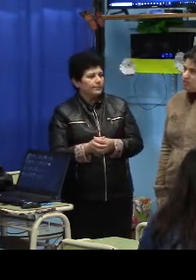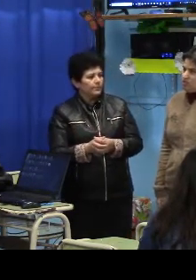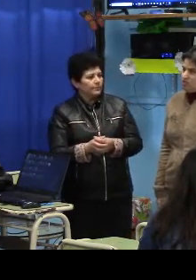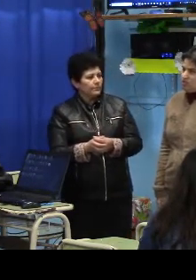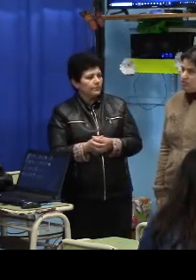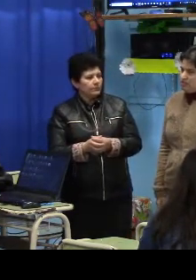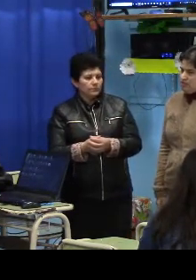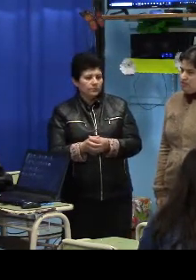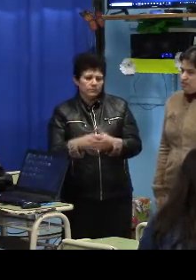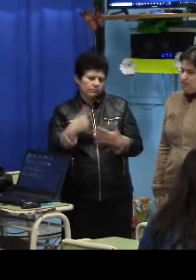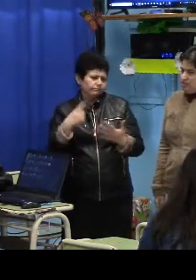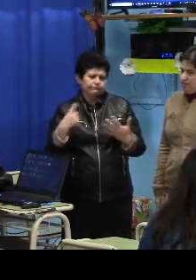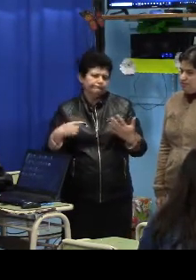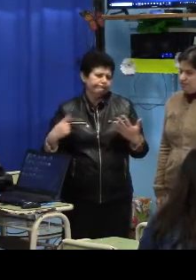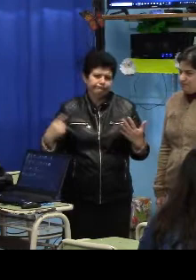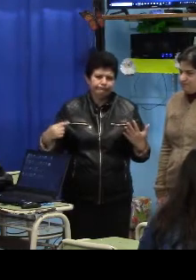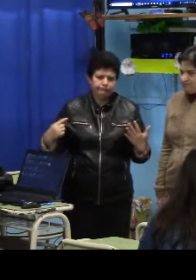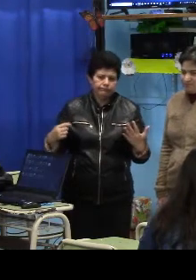muchas cosas.